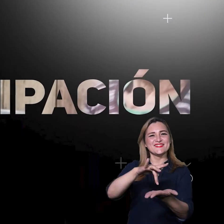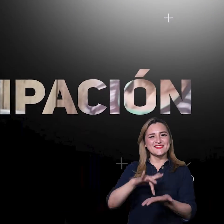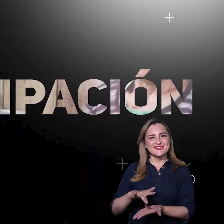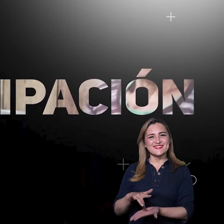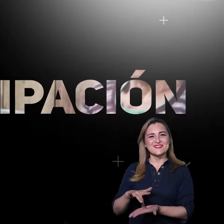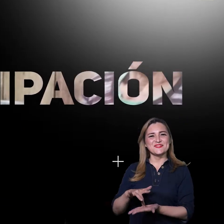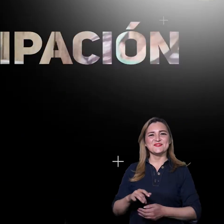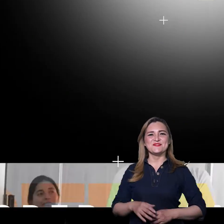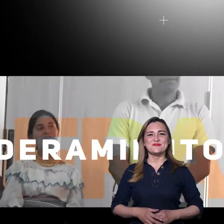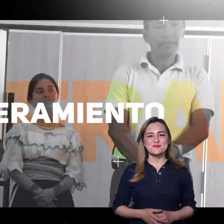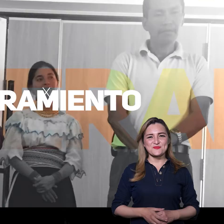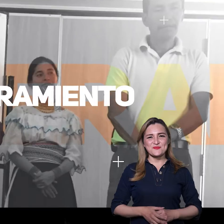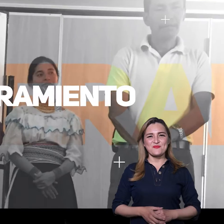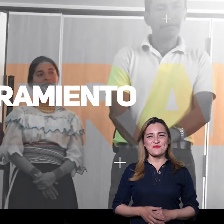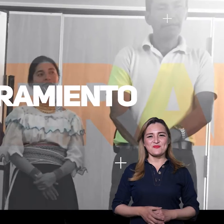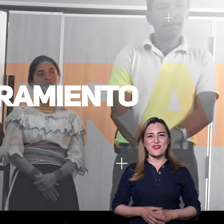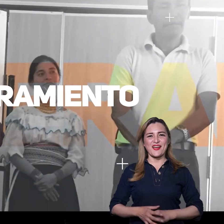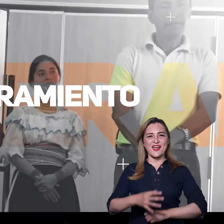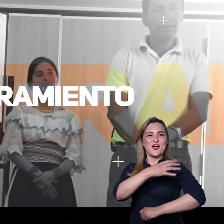participación,